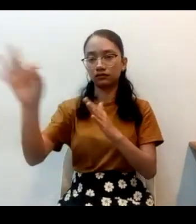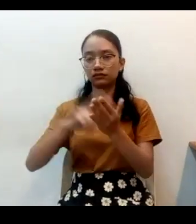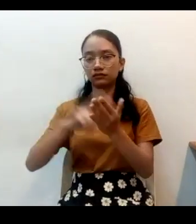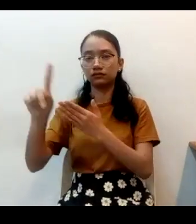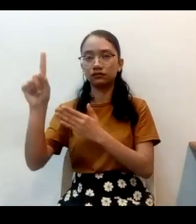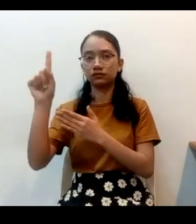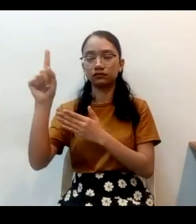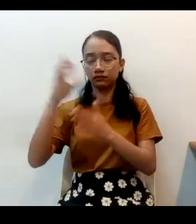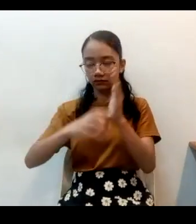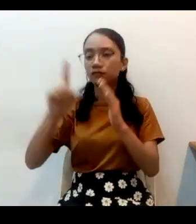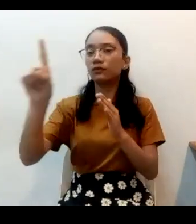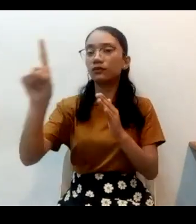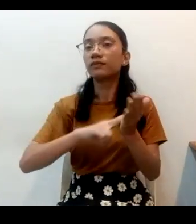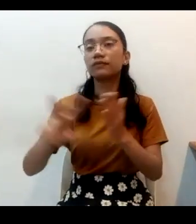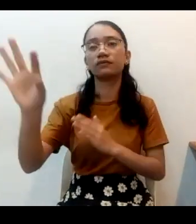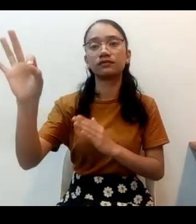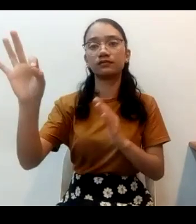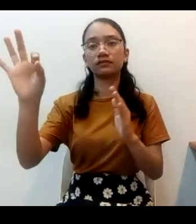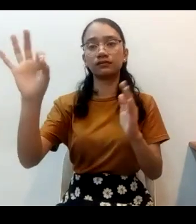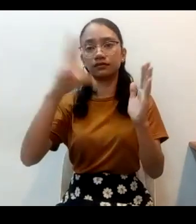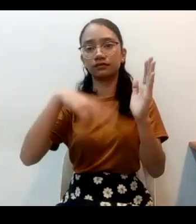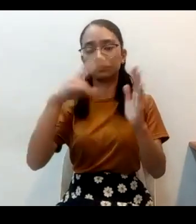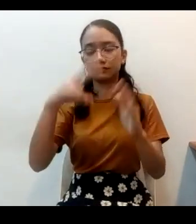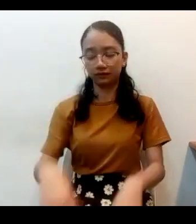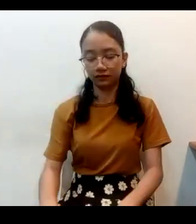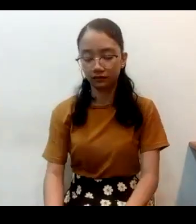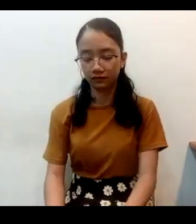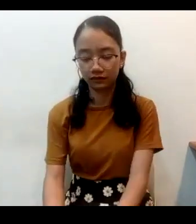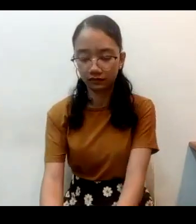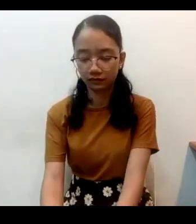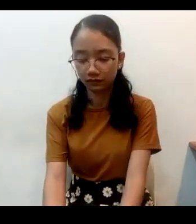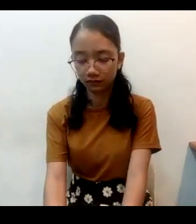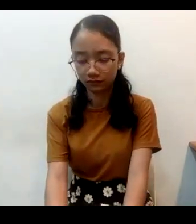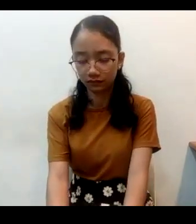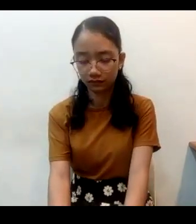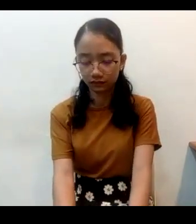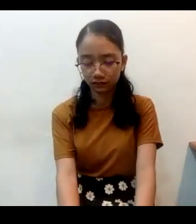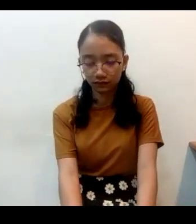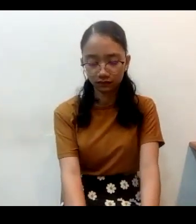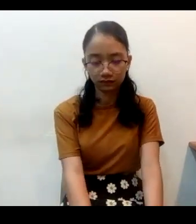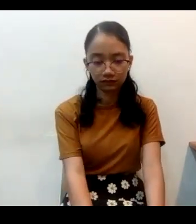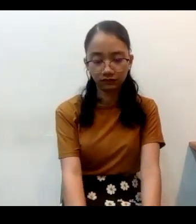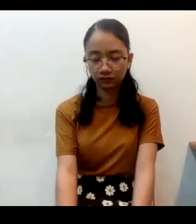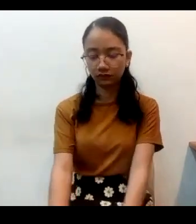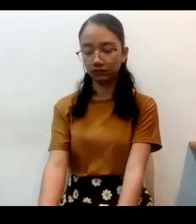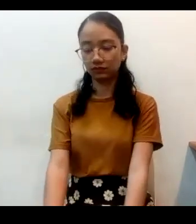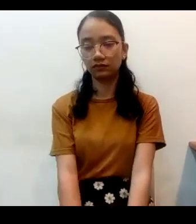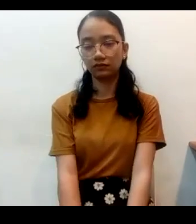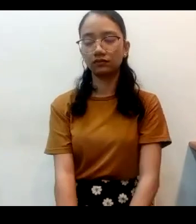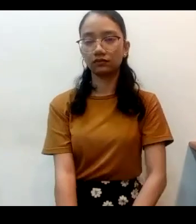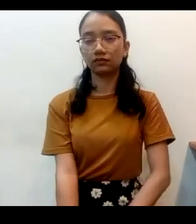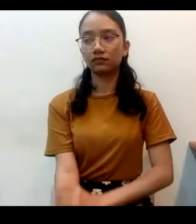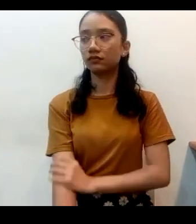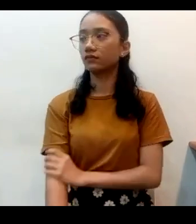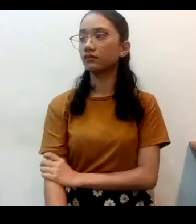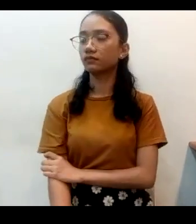9. Basahin po natin ng sabay-sabay. 3, 2, 1. Tumindig si Ana pagkatapos na sila'y makakain